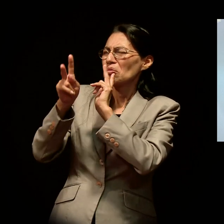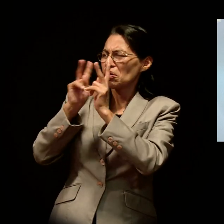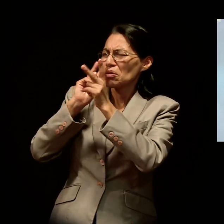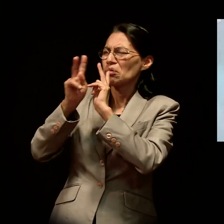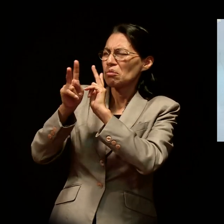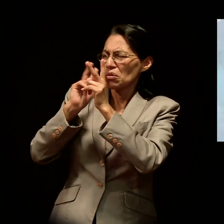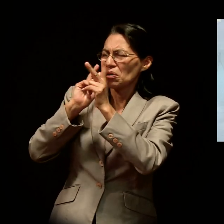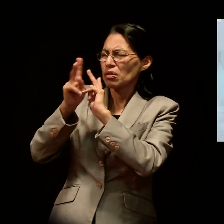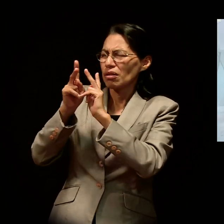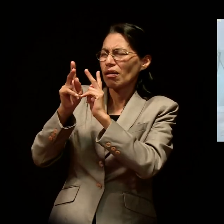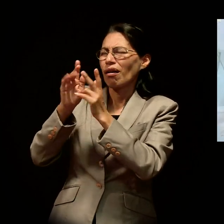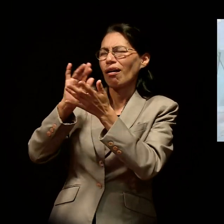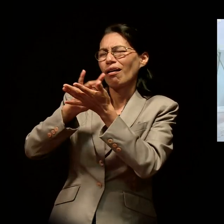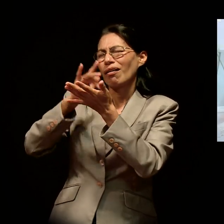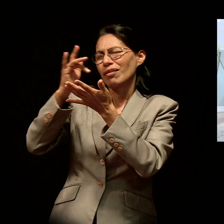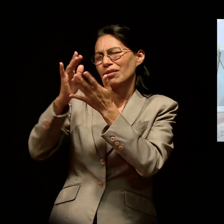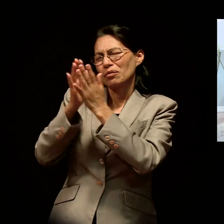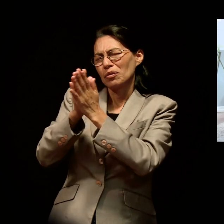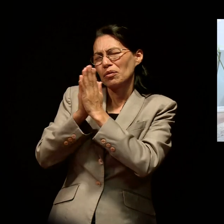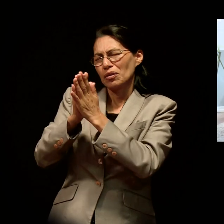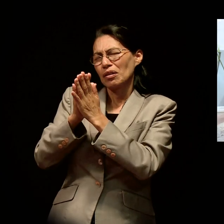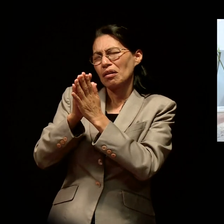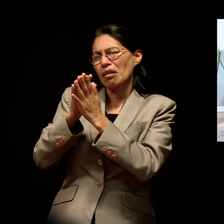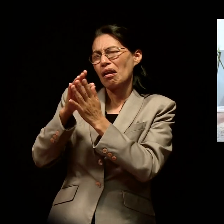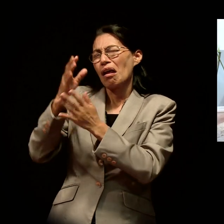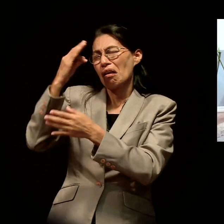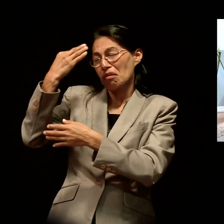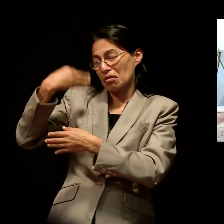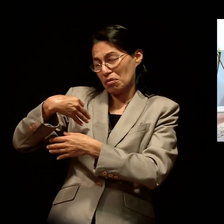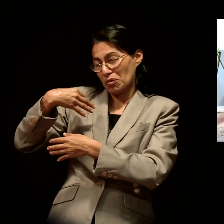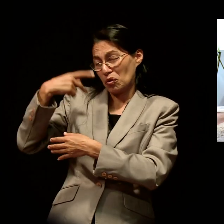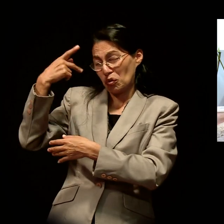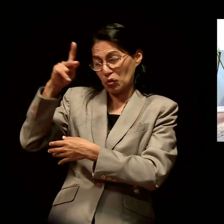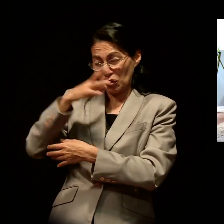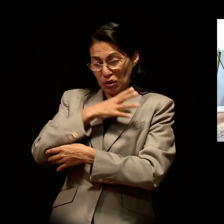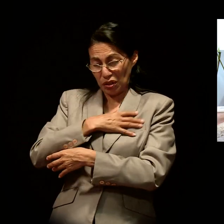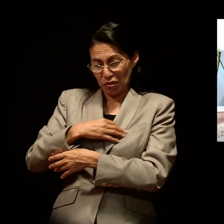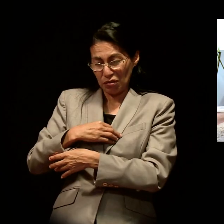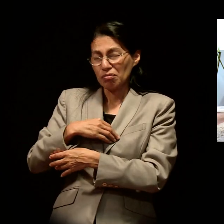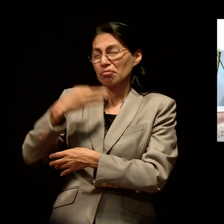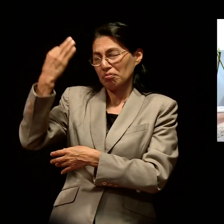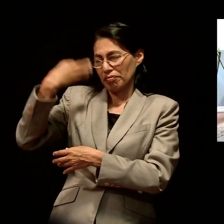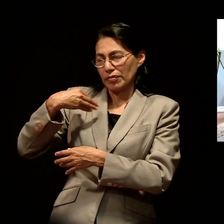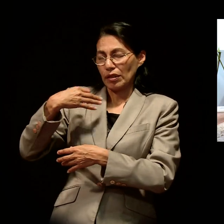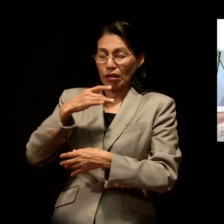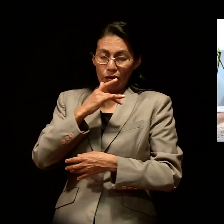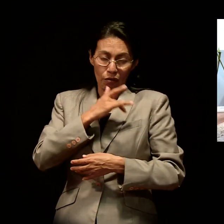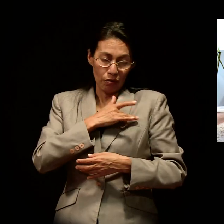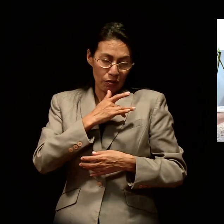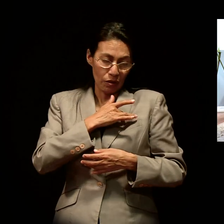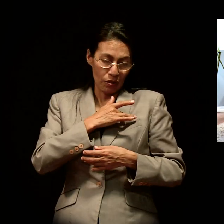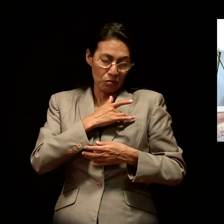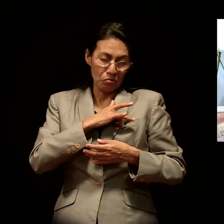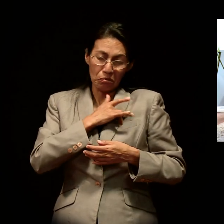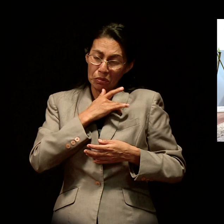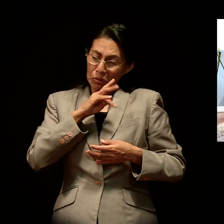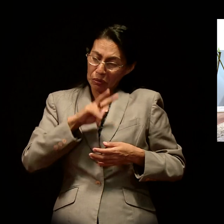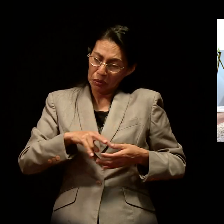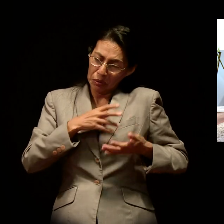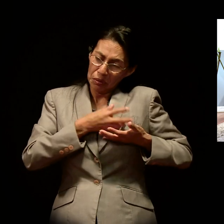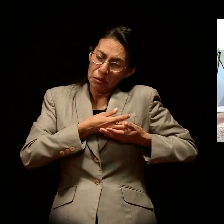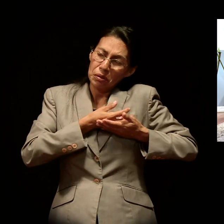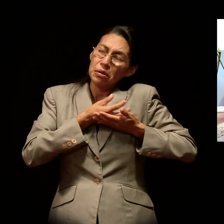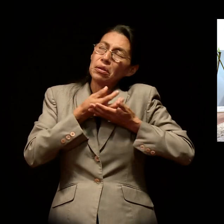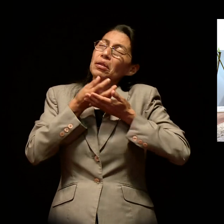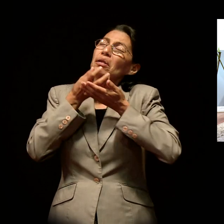estaremos dialogando cara a cara con Jesucristo tu hijo por favor acéptanos Como hijos legítimos tuyos